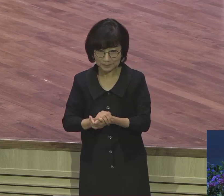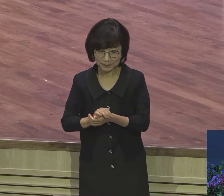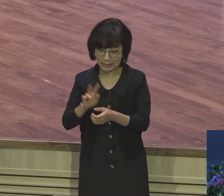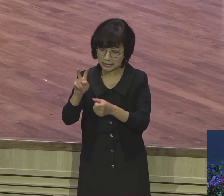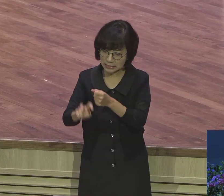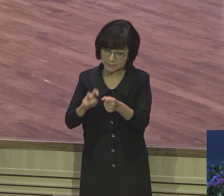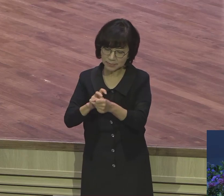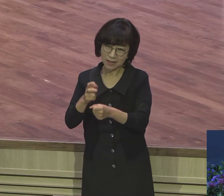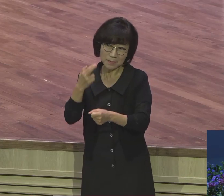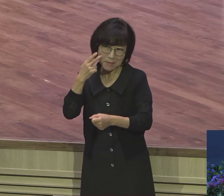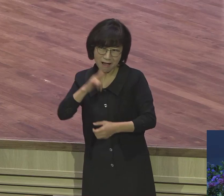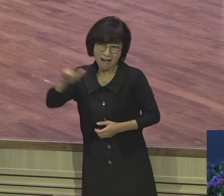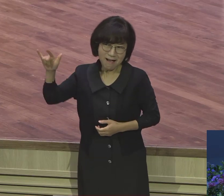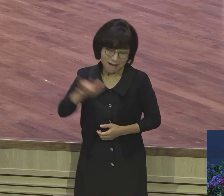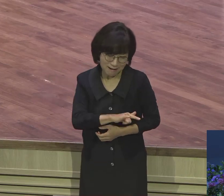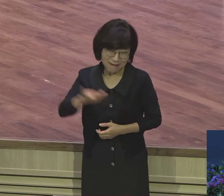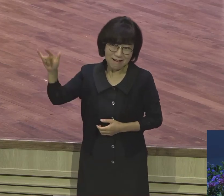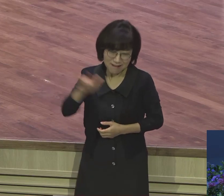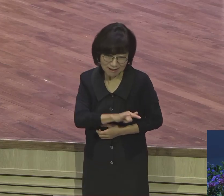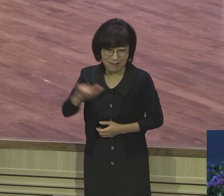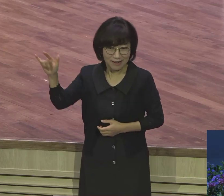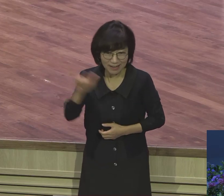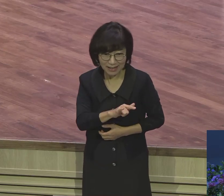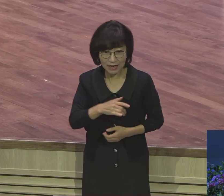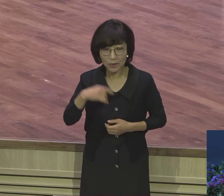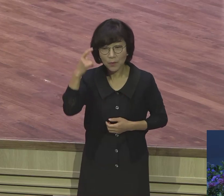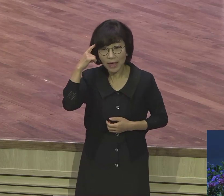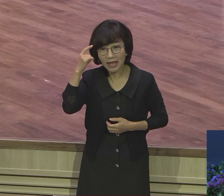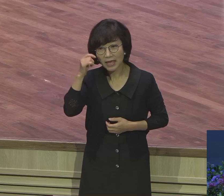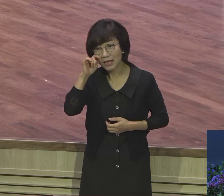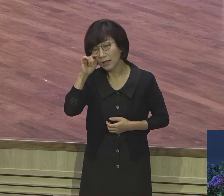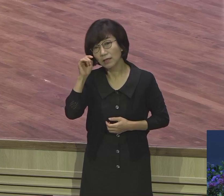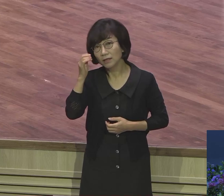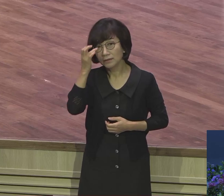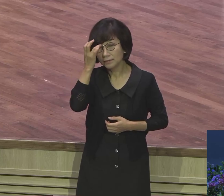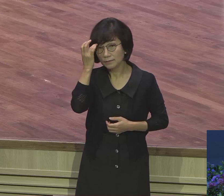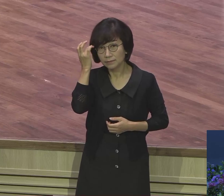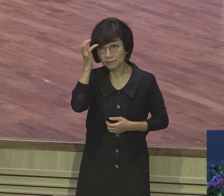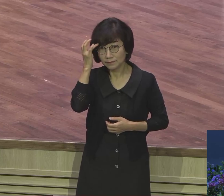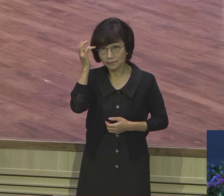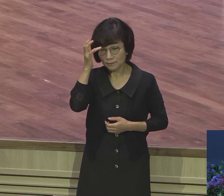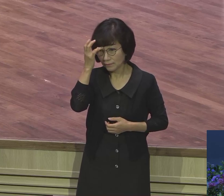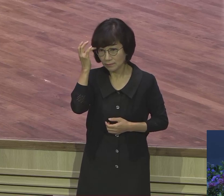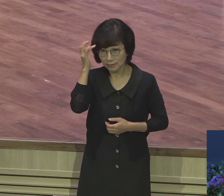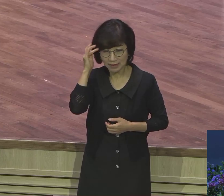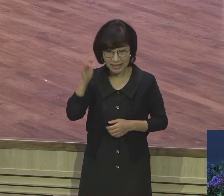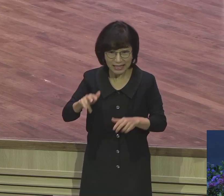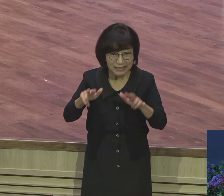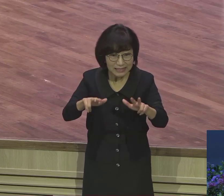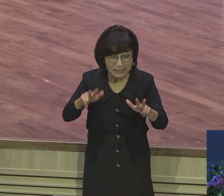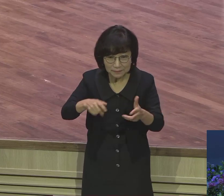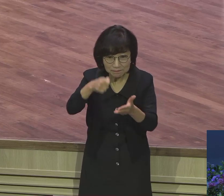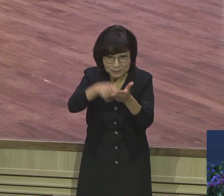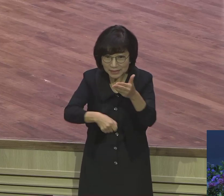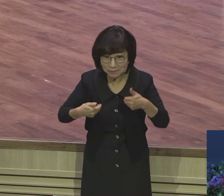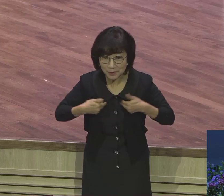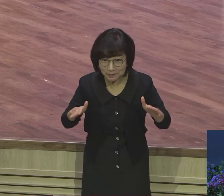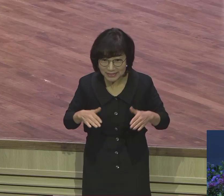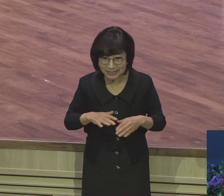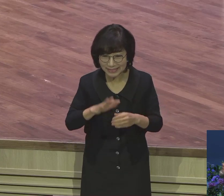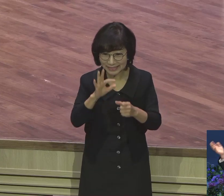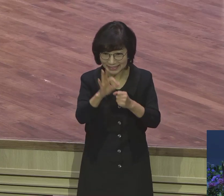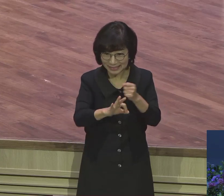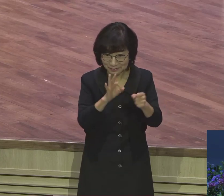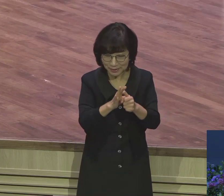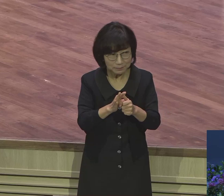둘이 영주권 받고 미국 비자가 어려우니까 지금 비자 필요 없어요. 여권 전자비자 하면 끝이야. 10년은